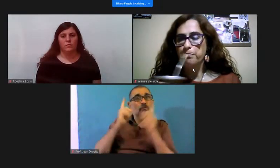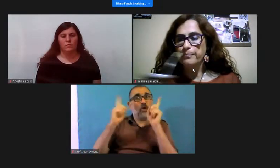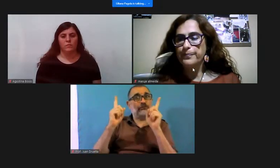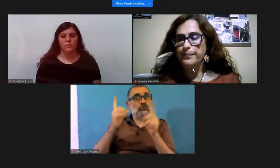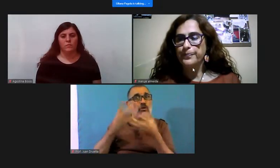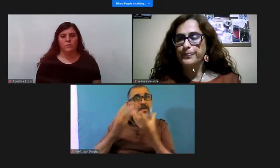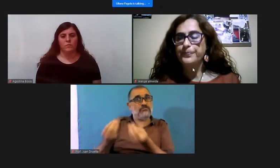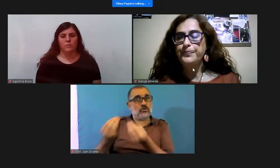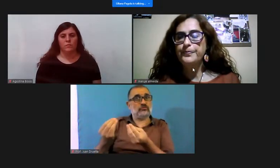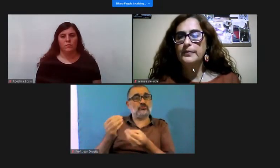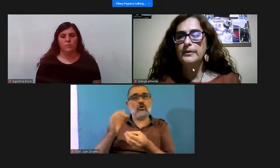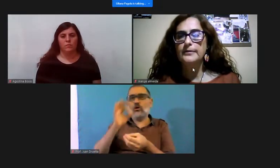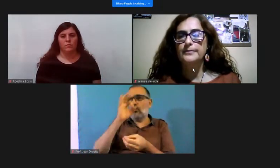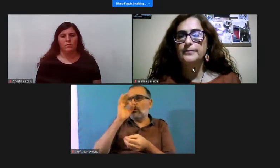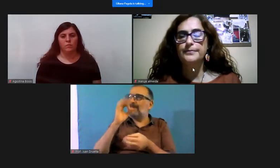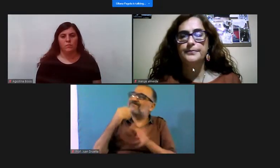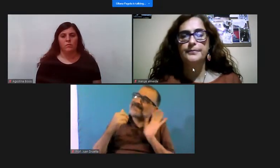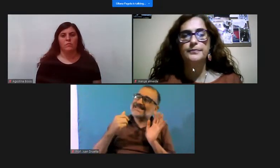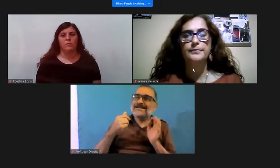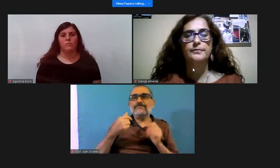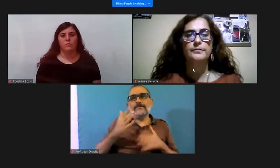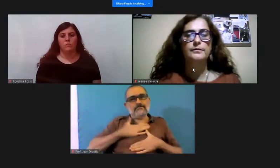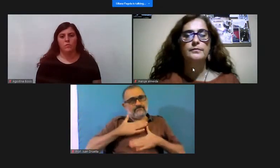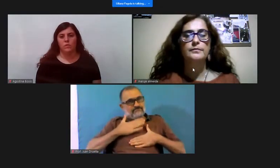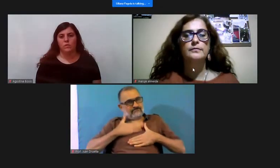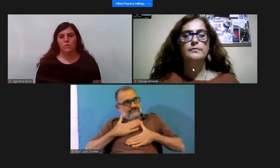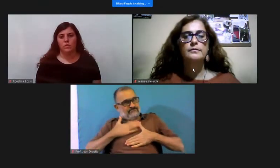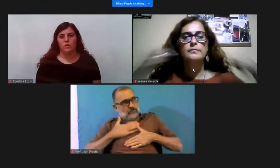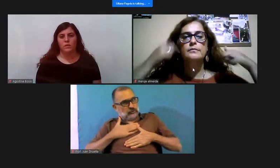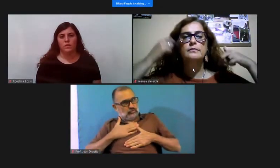estuvieron como con profesores de apoyo, ¿no?